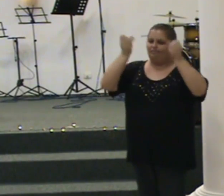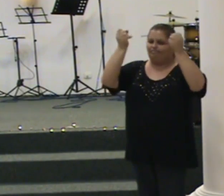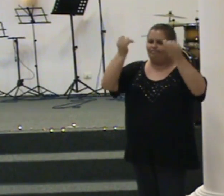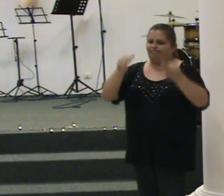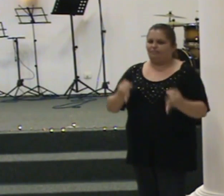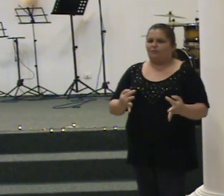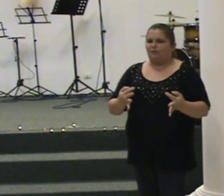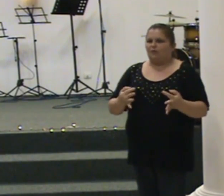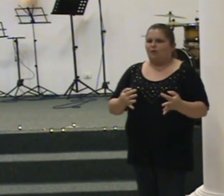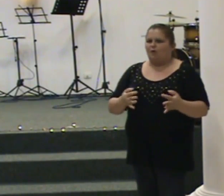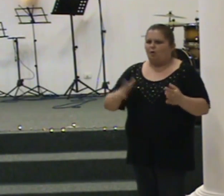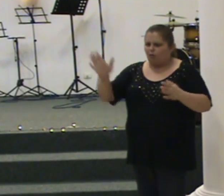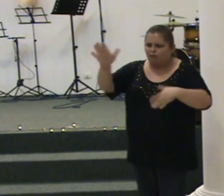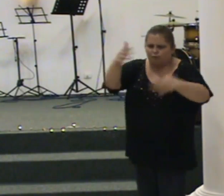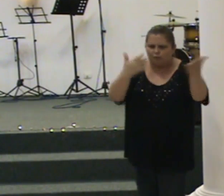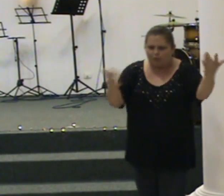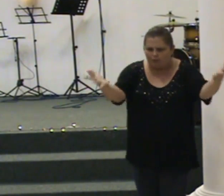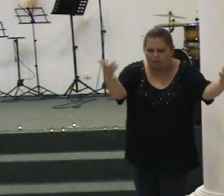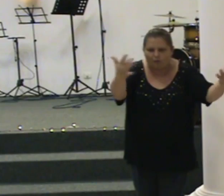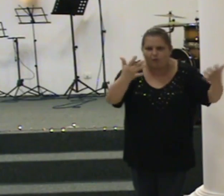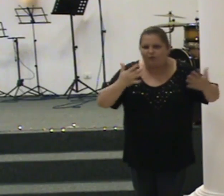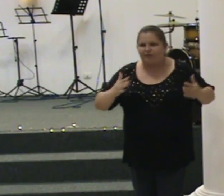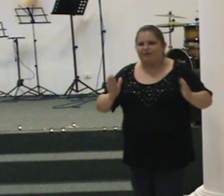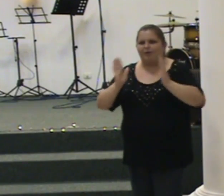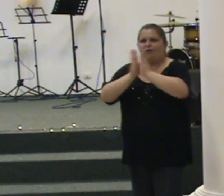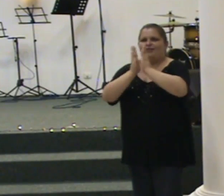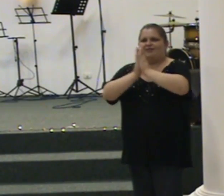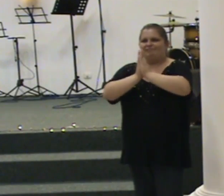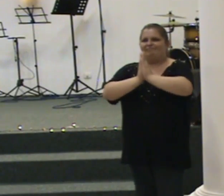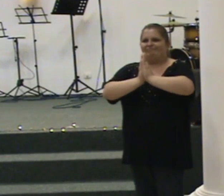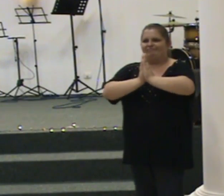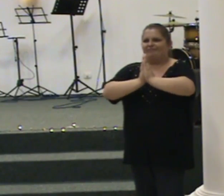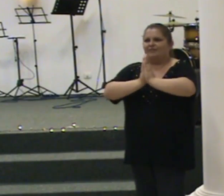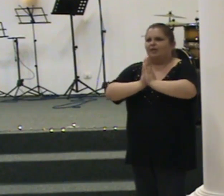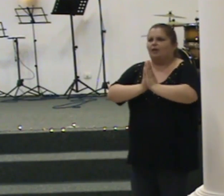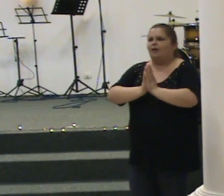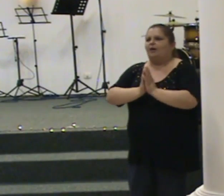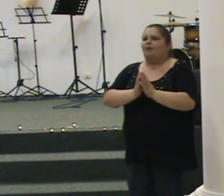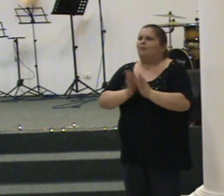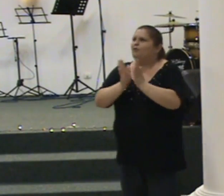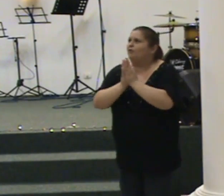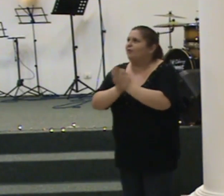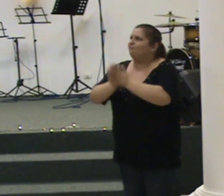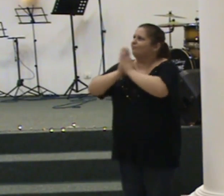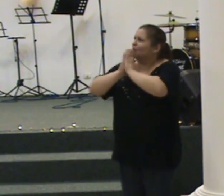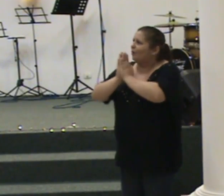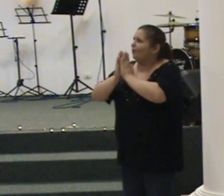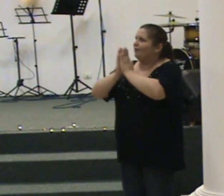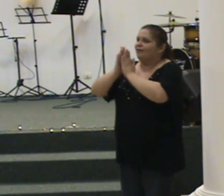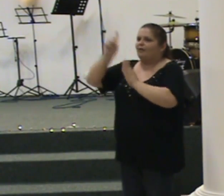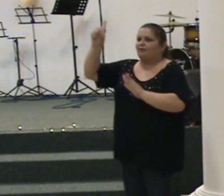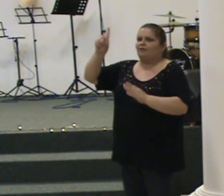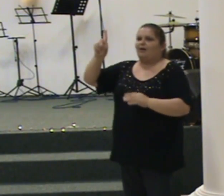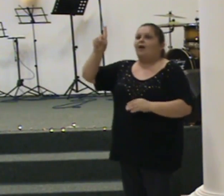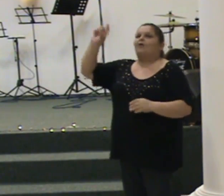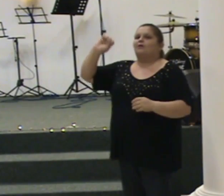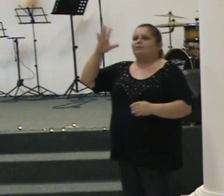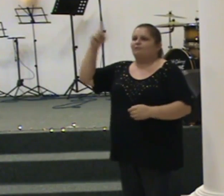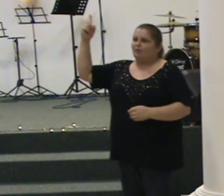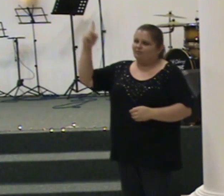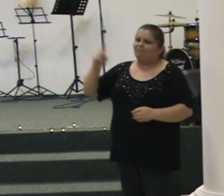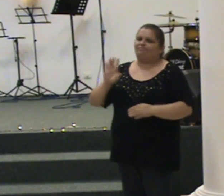oração e clamaram a Deus, e Deus entrou na peleja, na luta deles, e